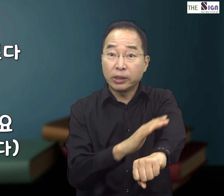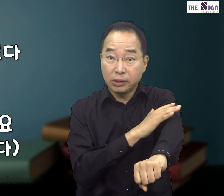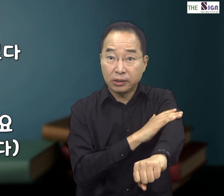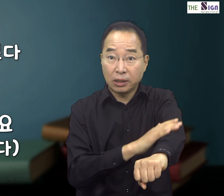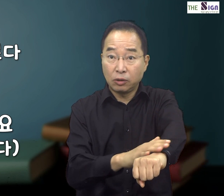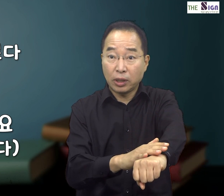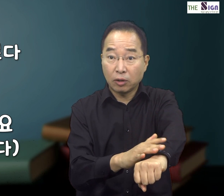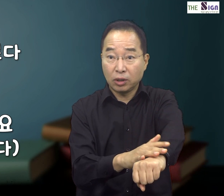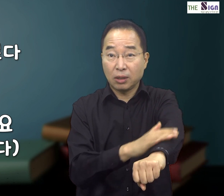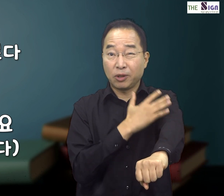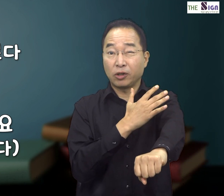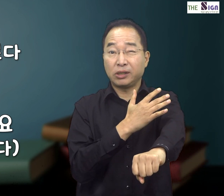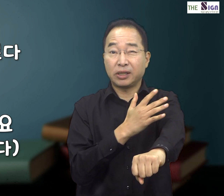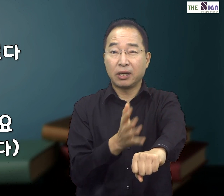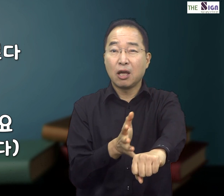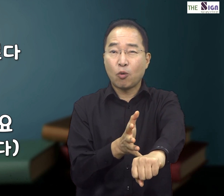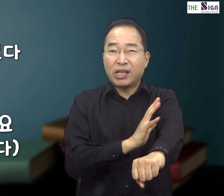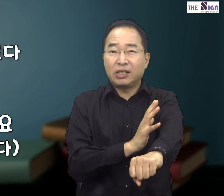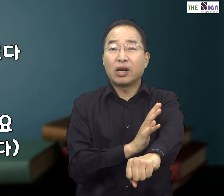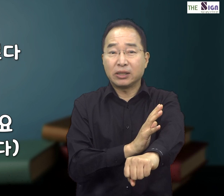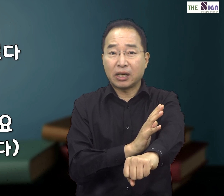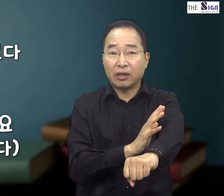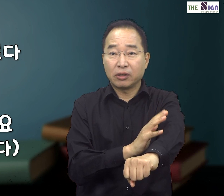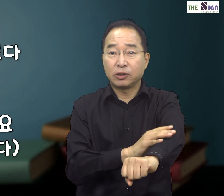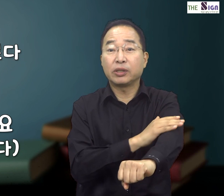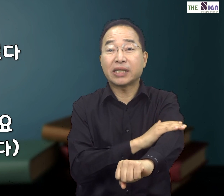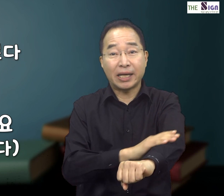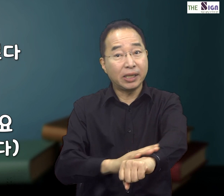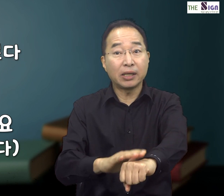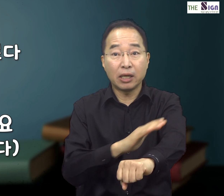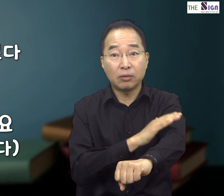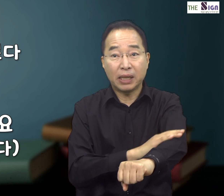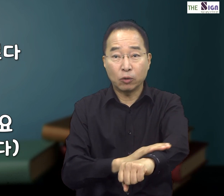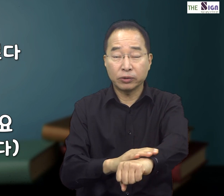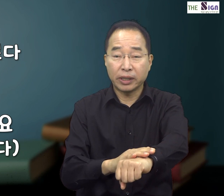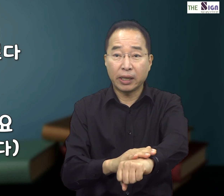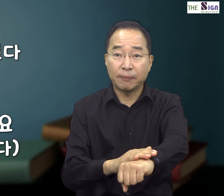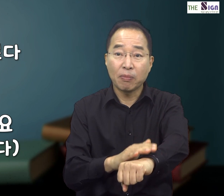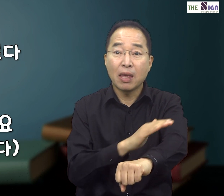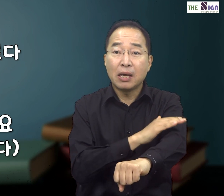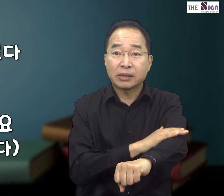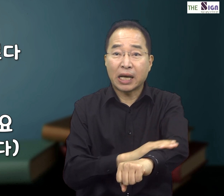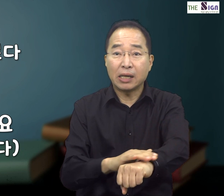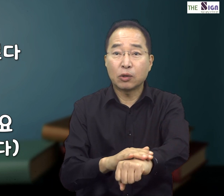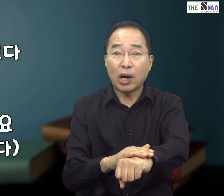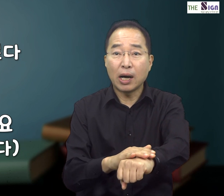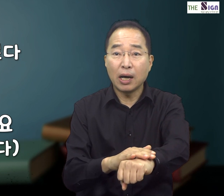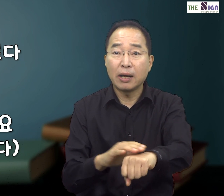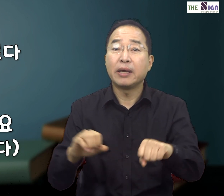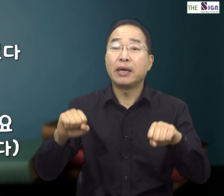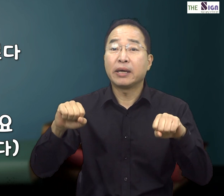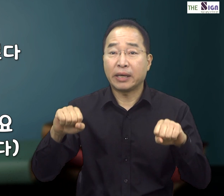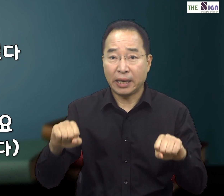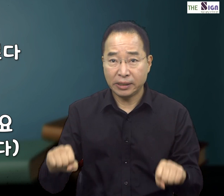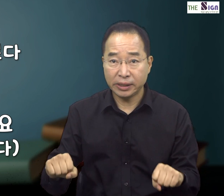이제 제대로 되는 거 이렇게 하면 결이 이제 확 일어나잖아요. 그래서 이게 자리라는 개념이 나오는데 잘과